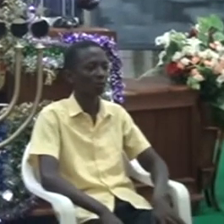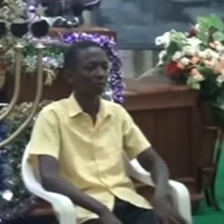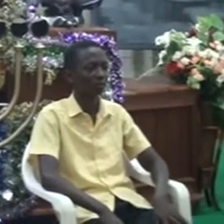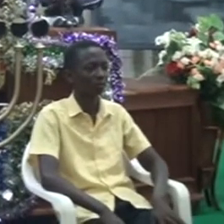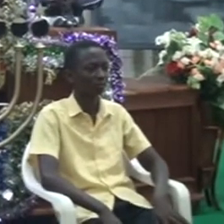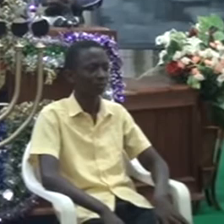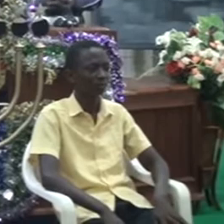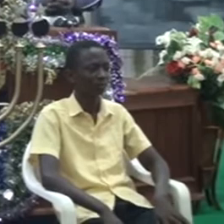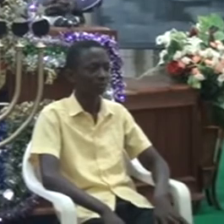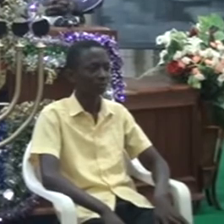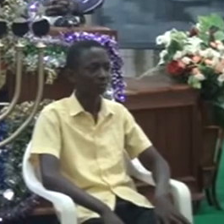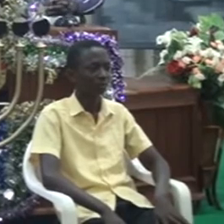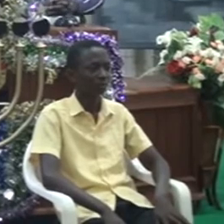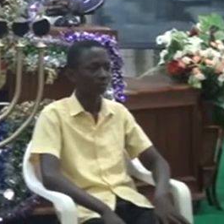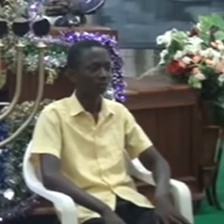ya leo.